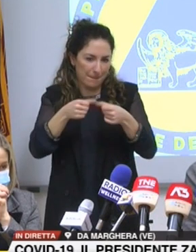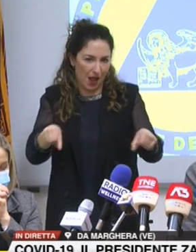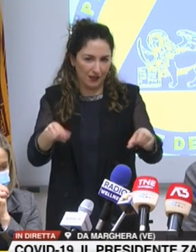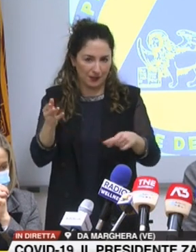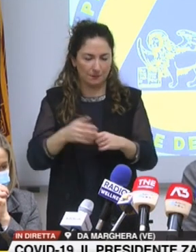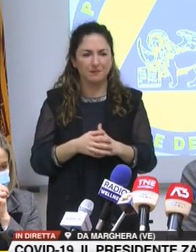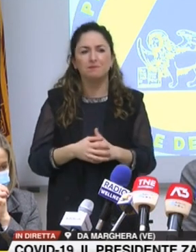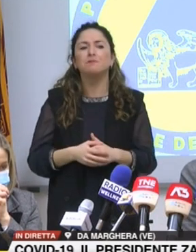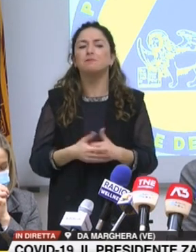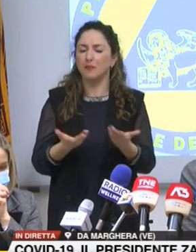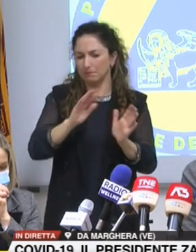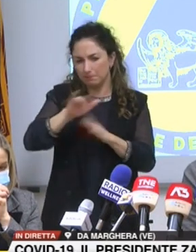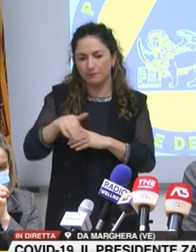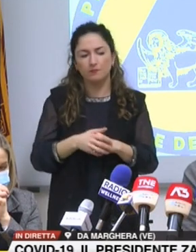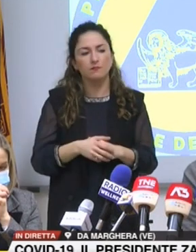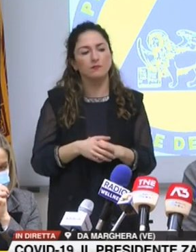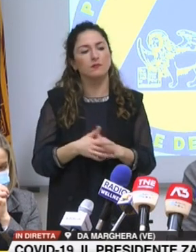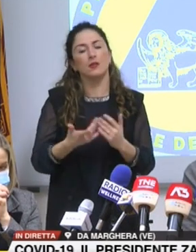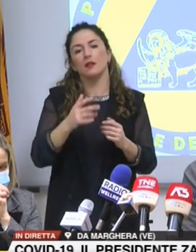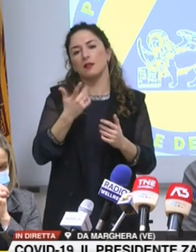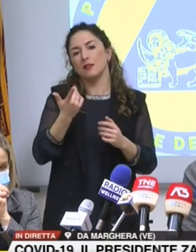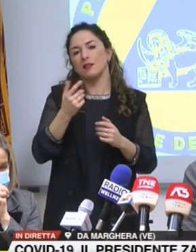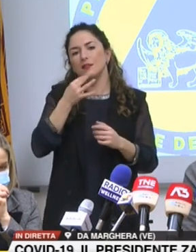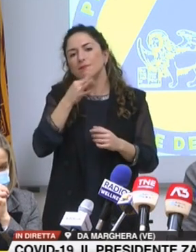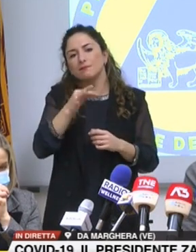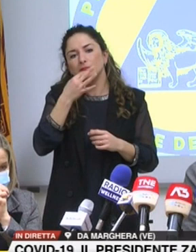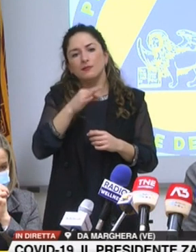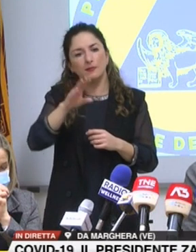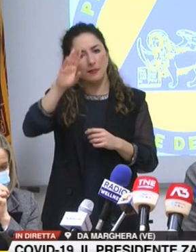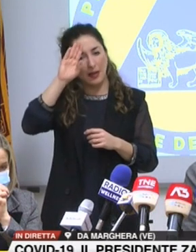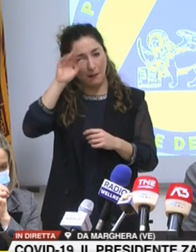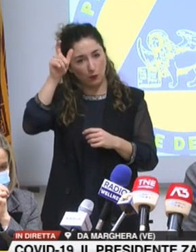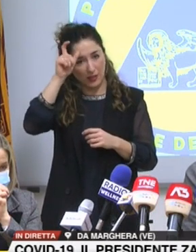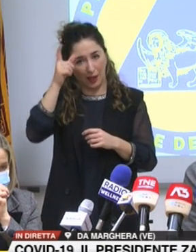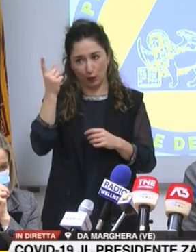là di questo, penso che le parole del capo dello Stato siano state assolutamente